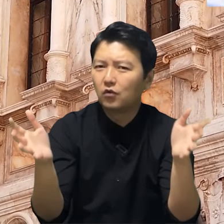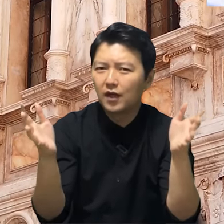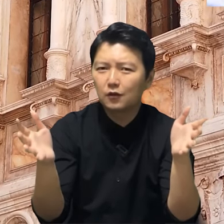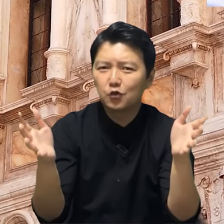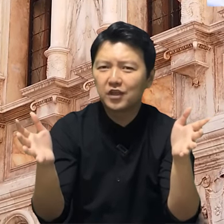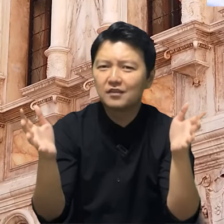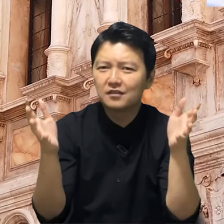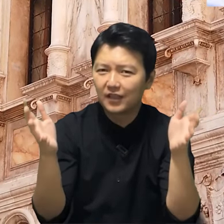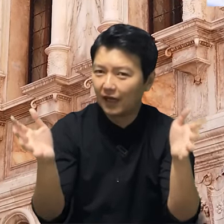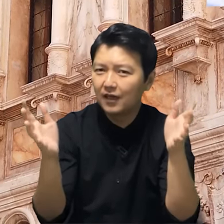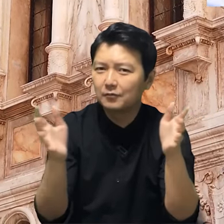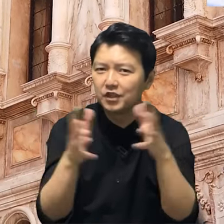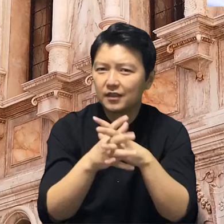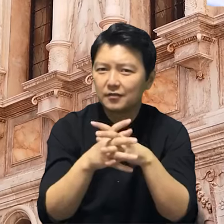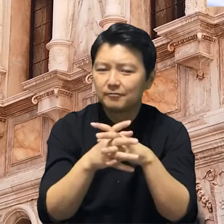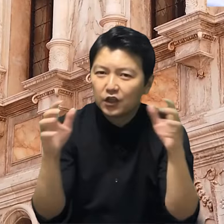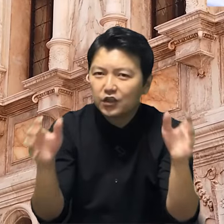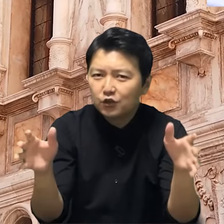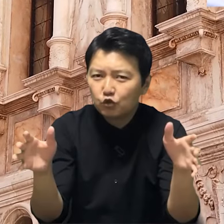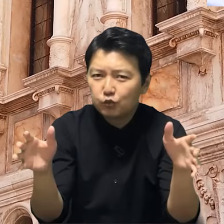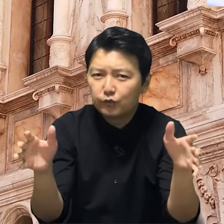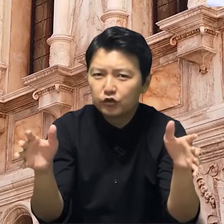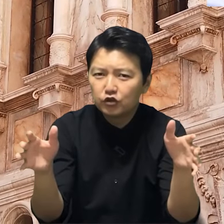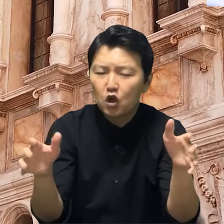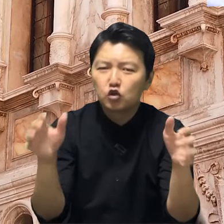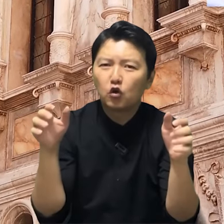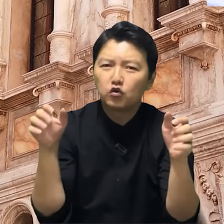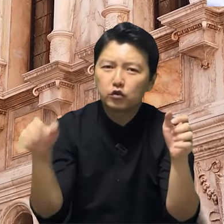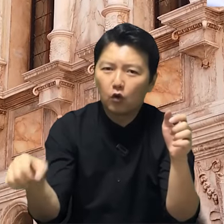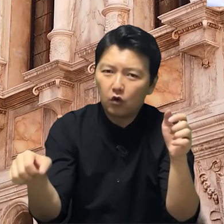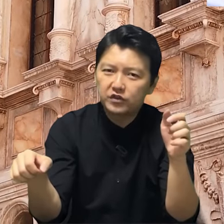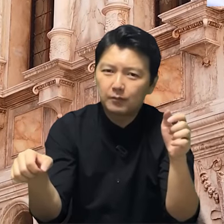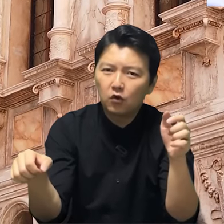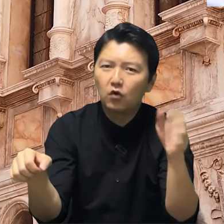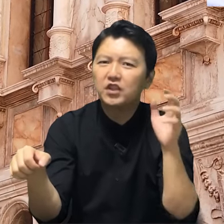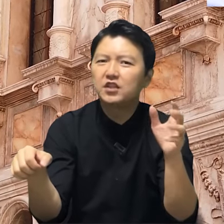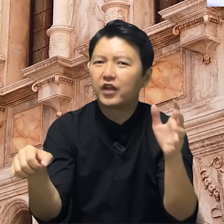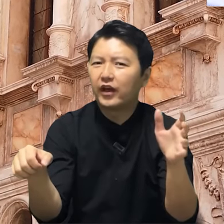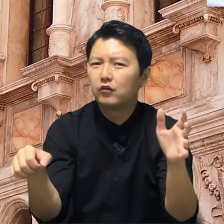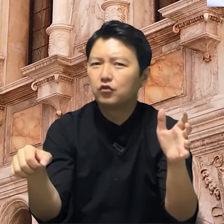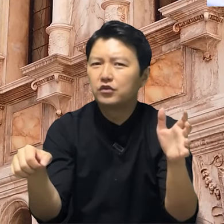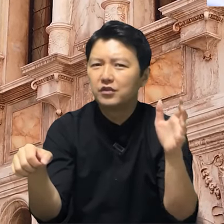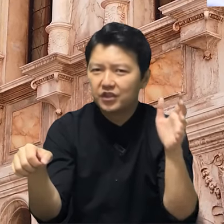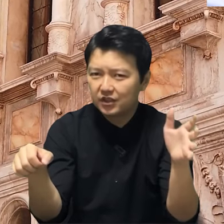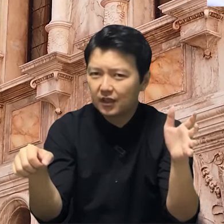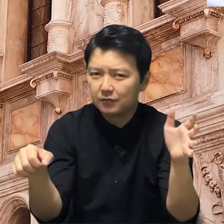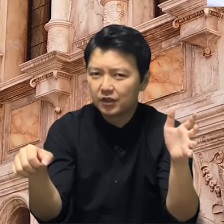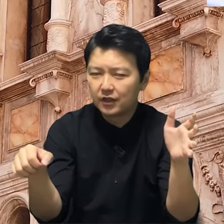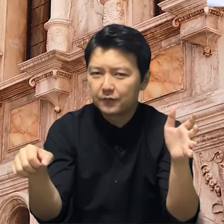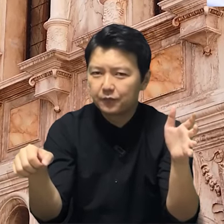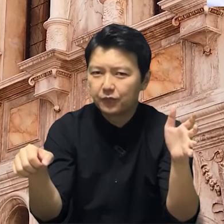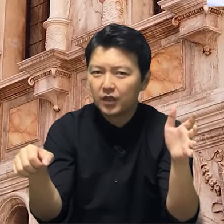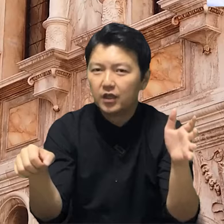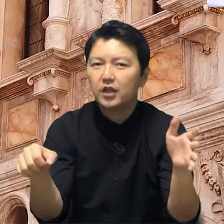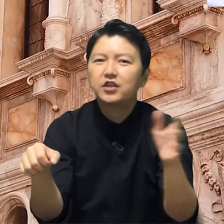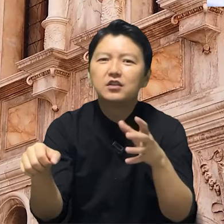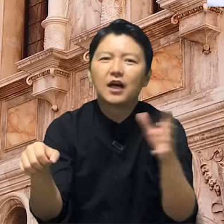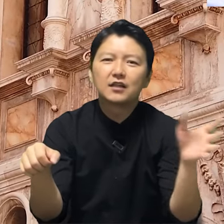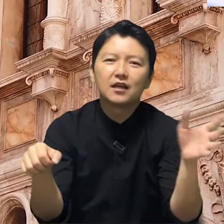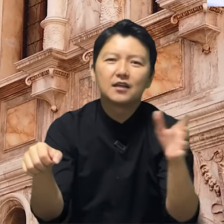온갖 고생을 다 합니다. 그 두 부부는 손을 꼭 잡고 이 대행군을 시작합니다. 길 가다가